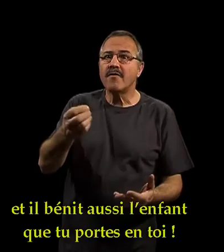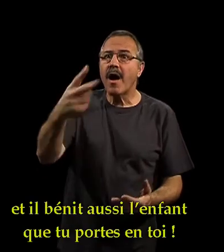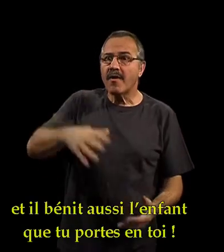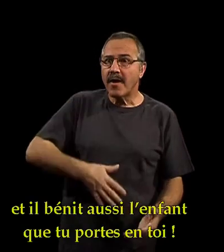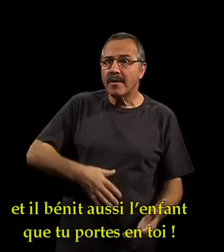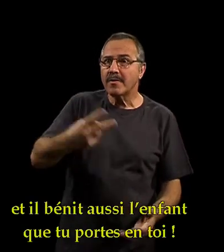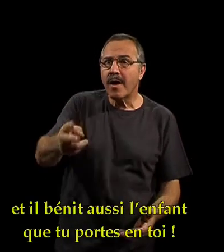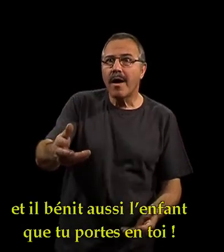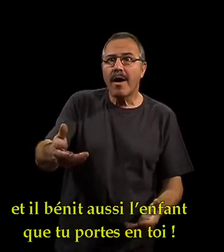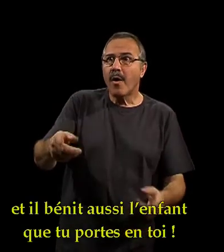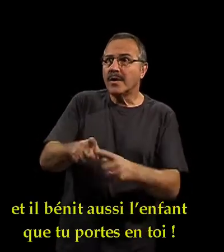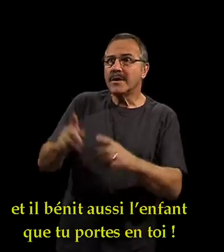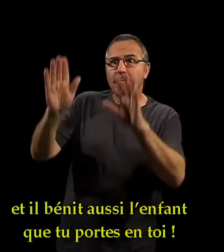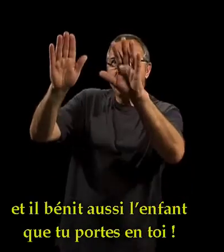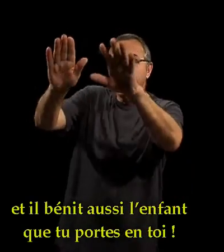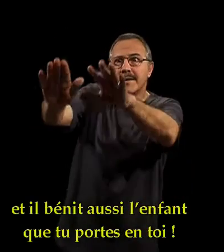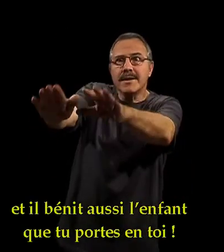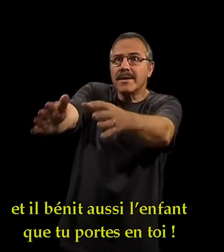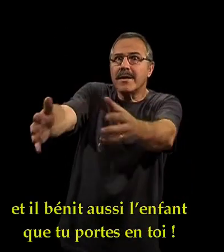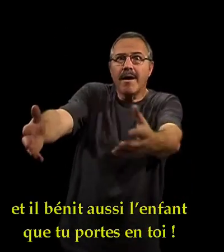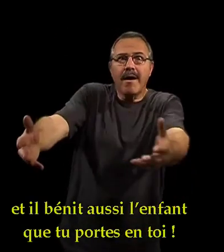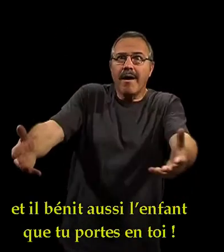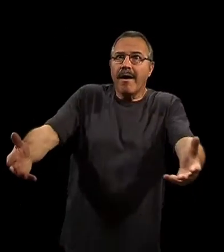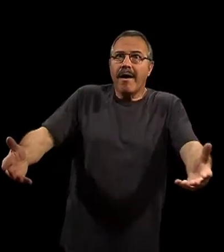et il bénit aussi l'enfant que tu portes en toi.